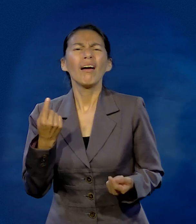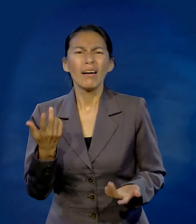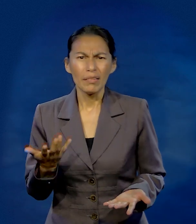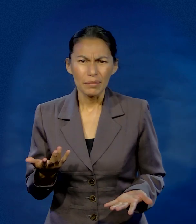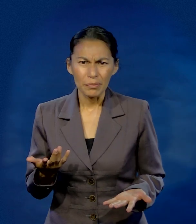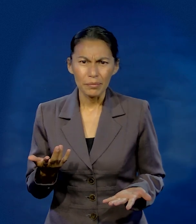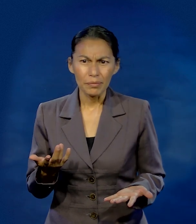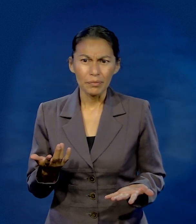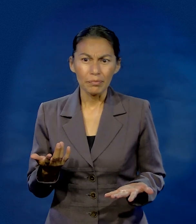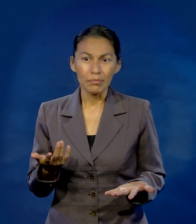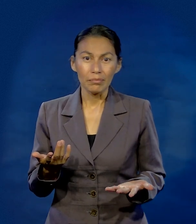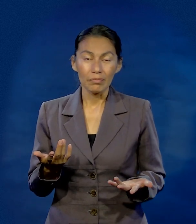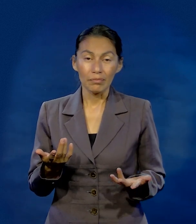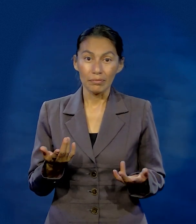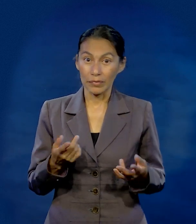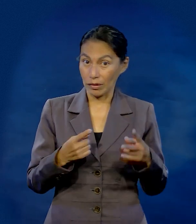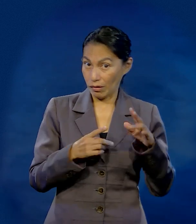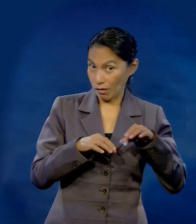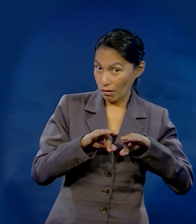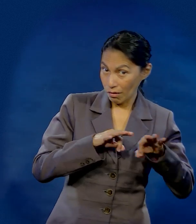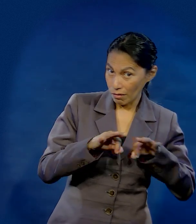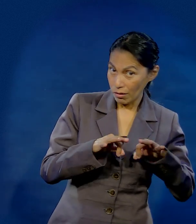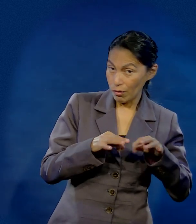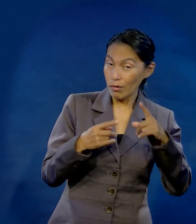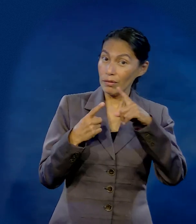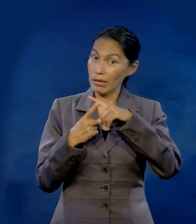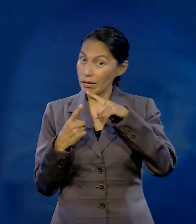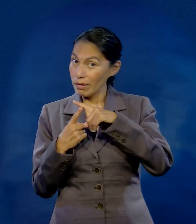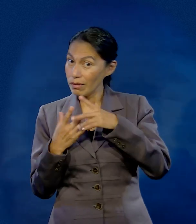de qué es usted libre el sábado